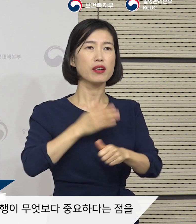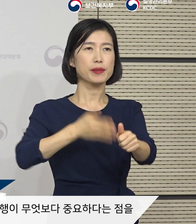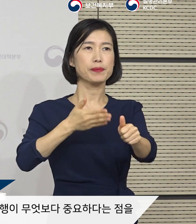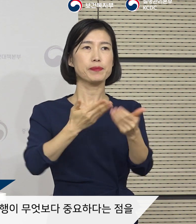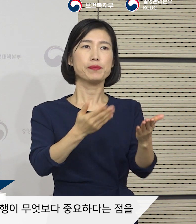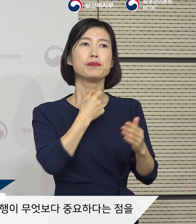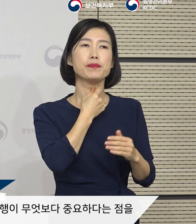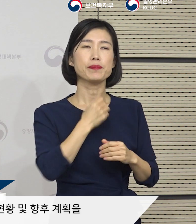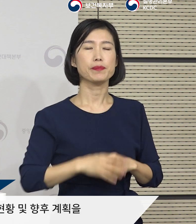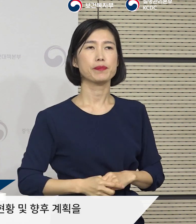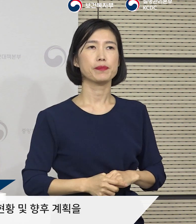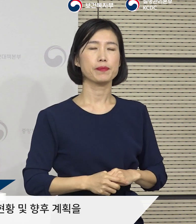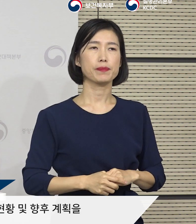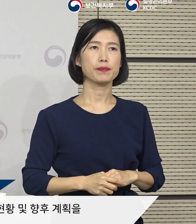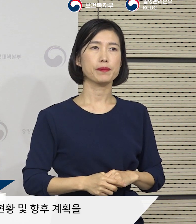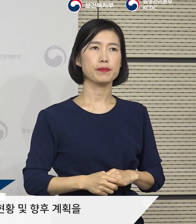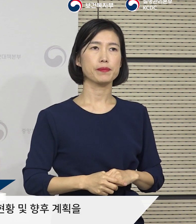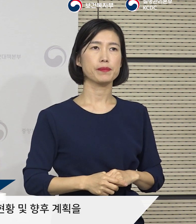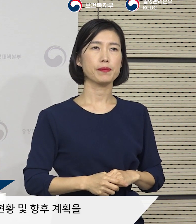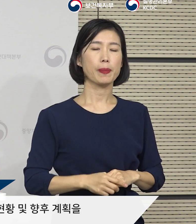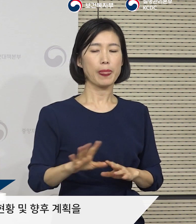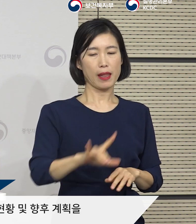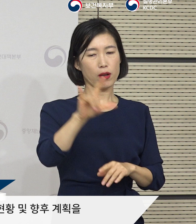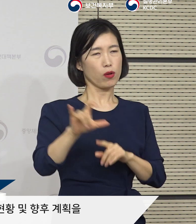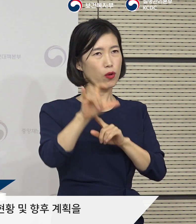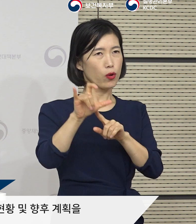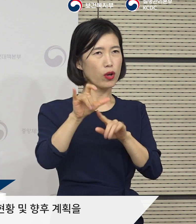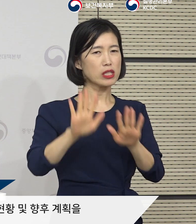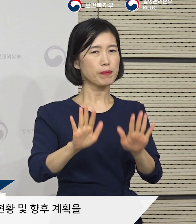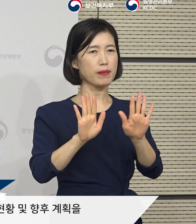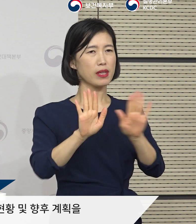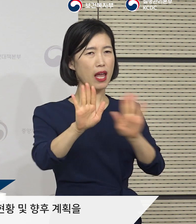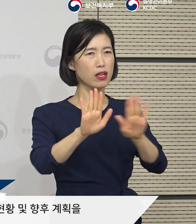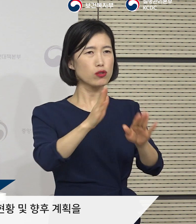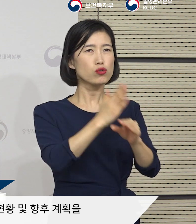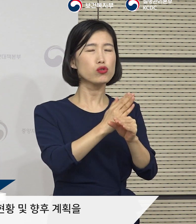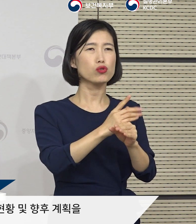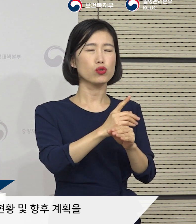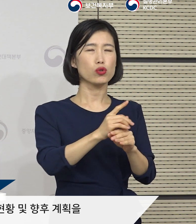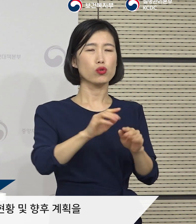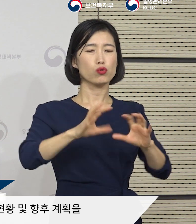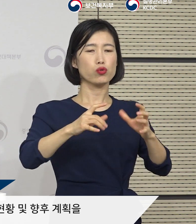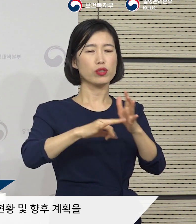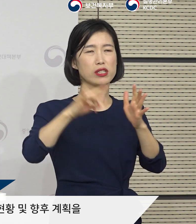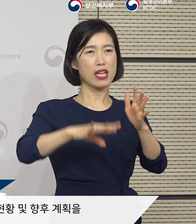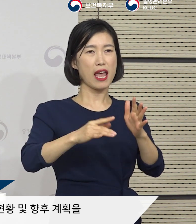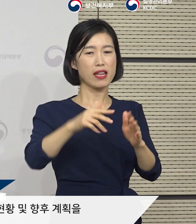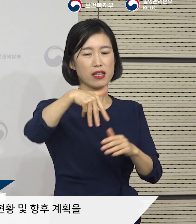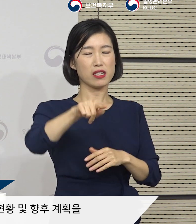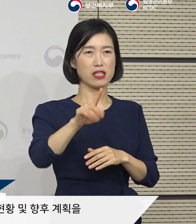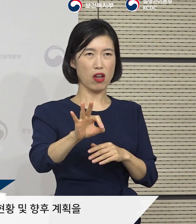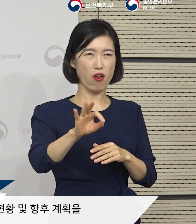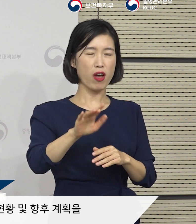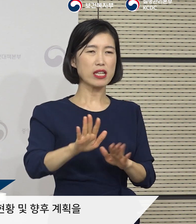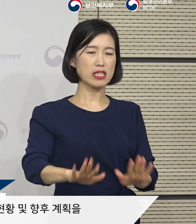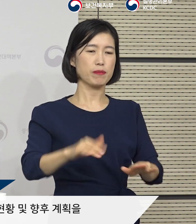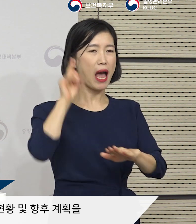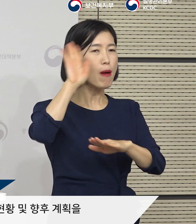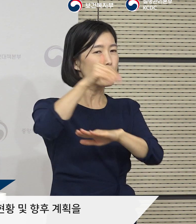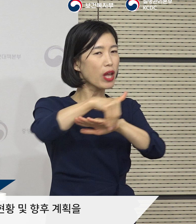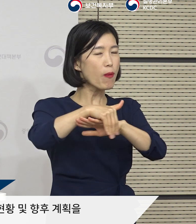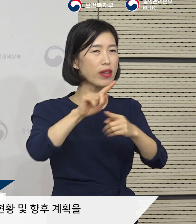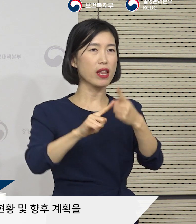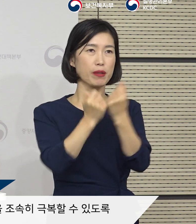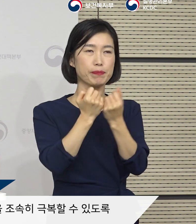것을 당부드립니다. 코로나19 상황에 대응하고 있는 국세청의 세정 지원 현황 및 향후 계획을